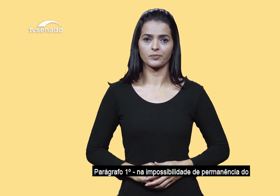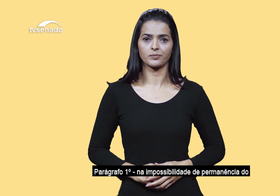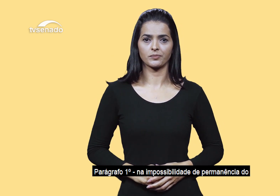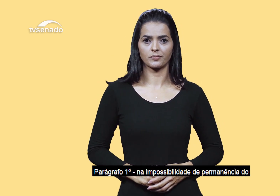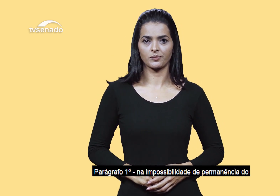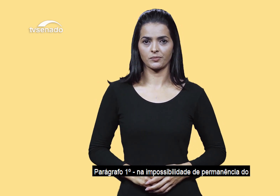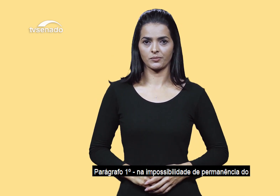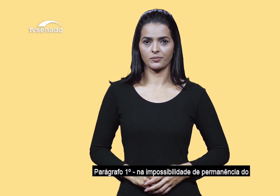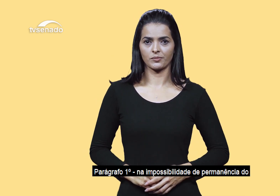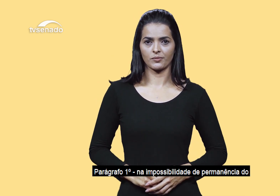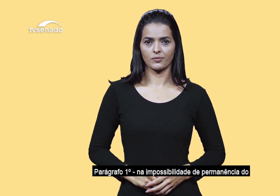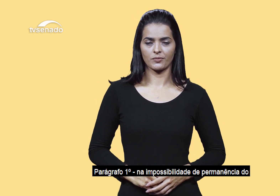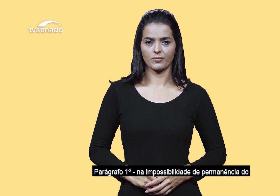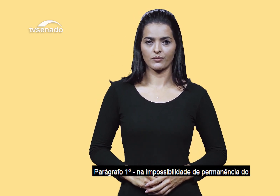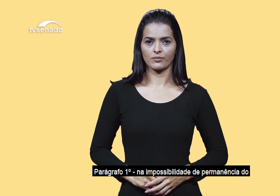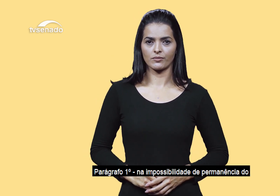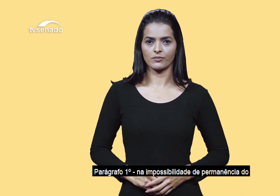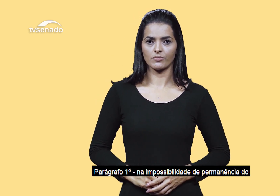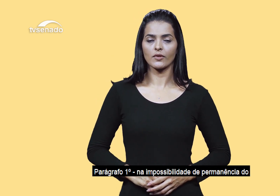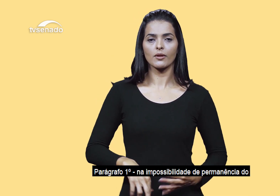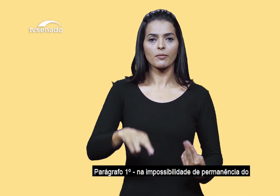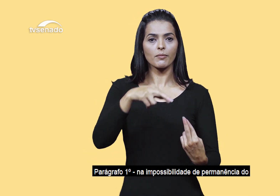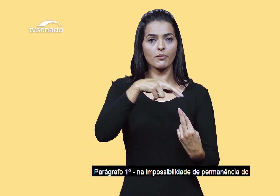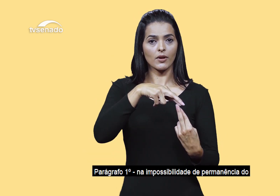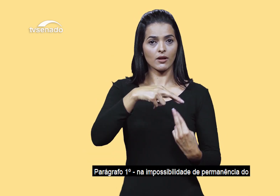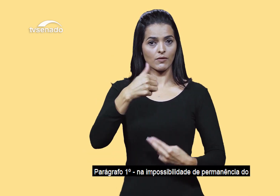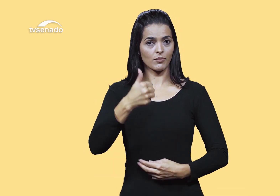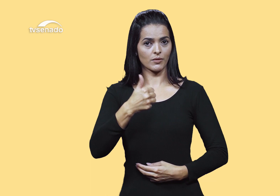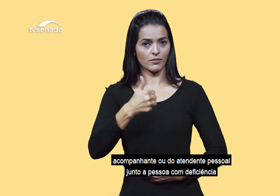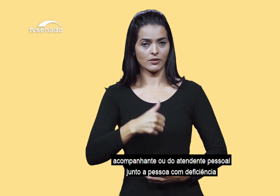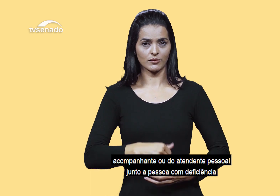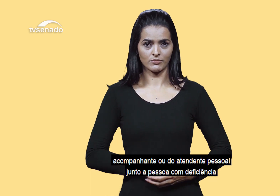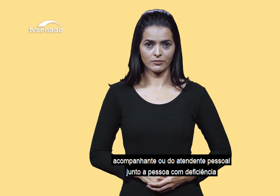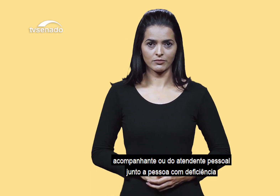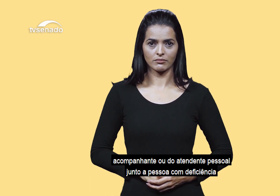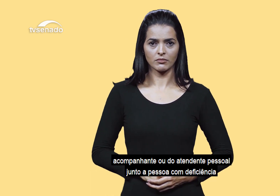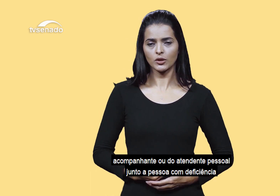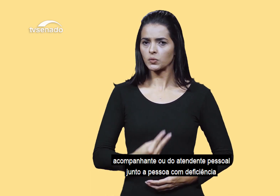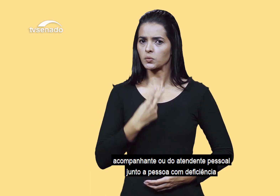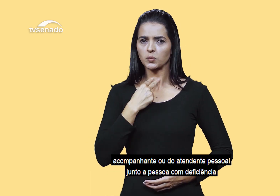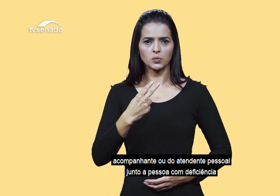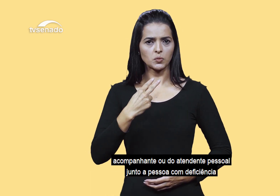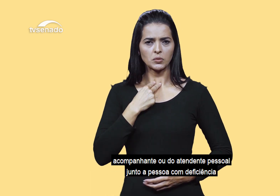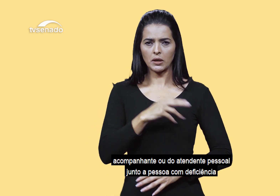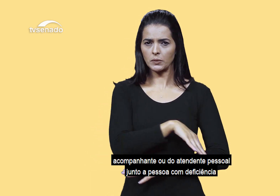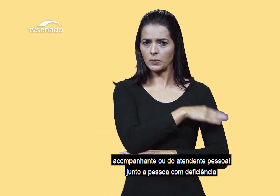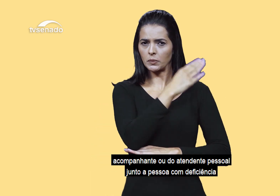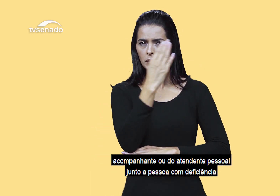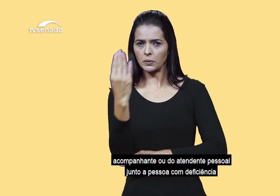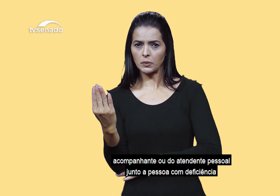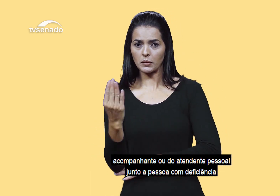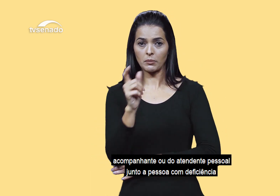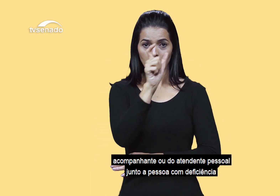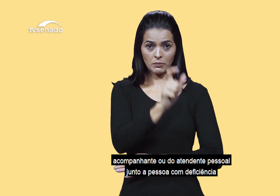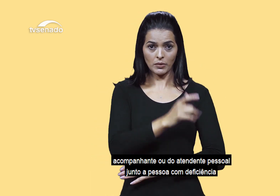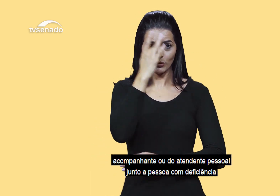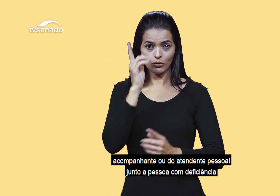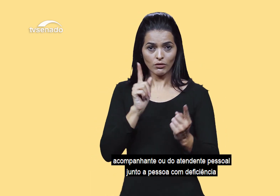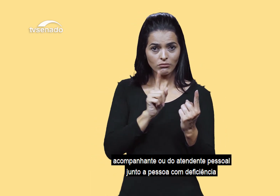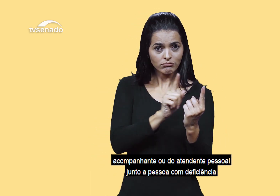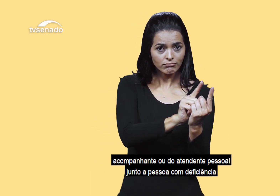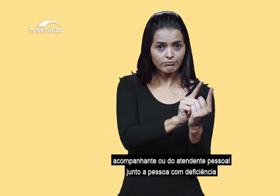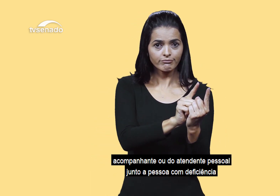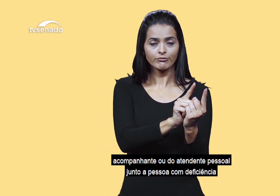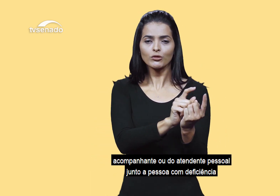Parágrafo 1º. Na impossibilidade de permanência do acompanhante ou do atendente pessoal junto à